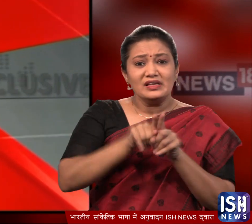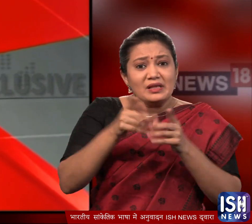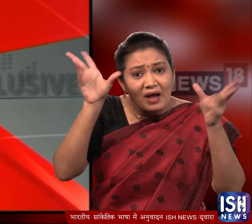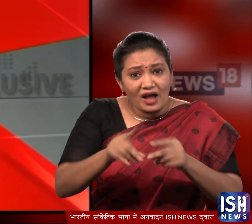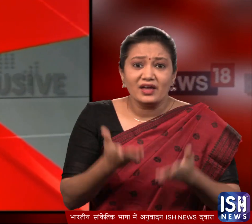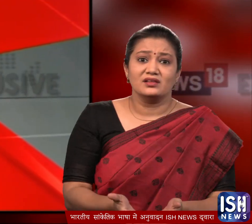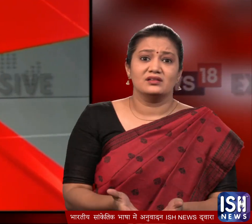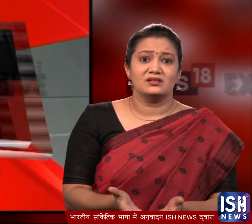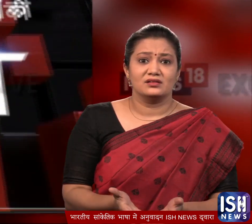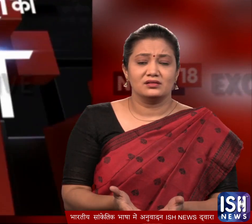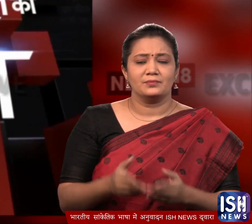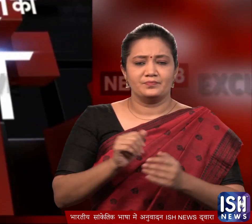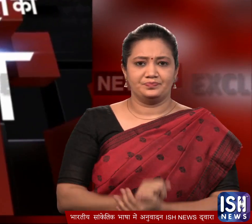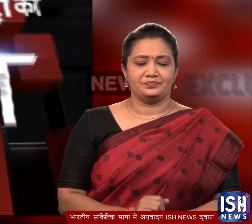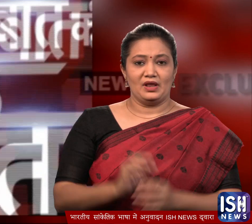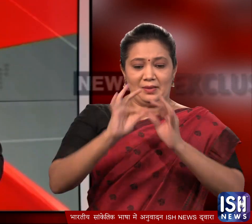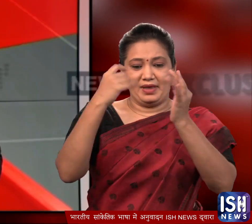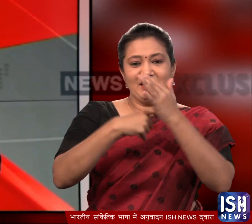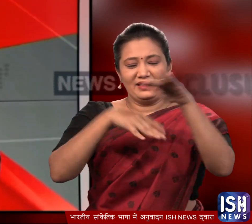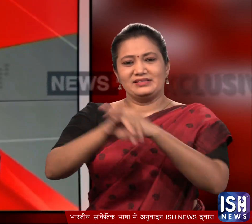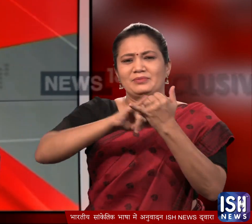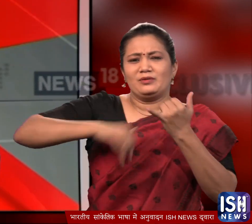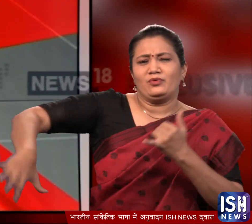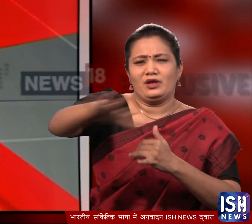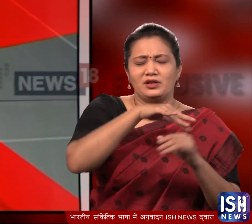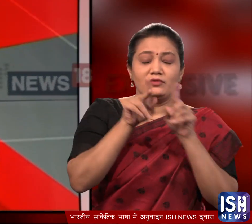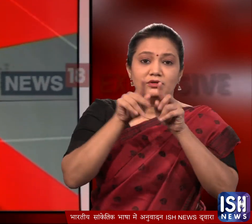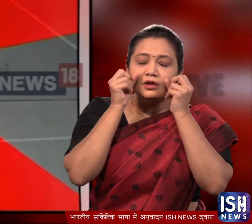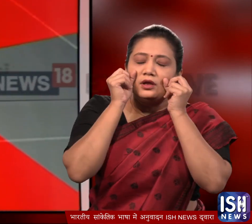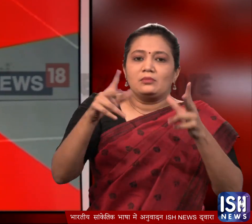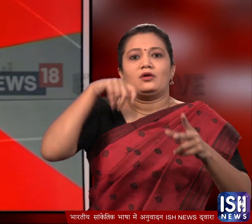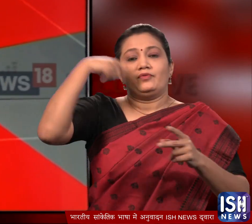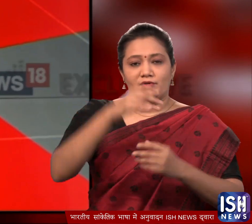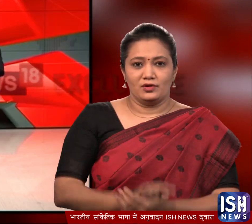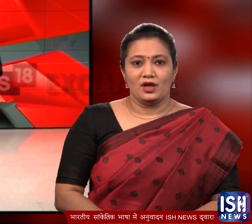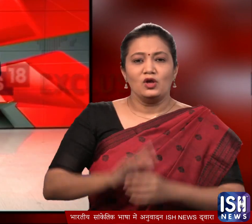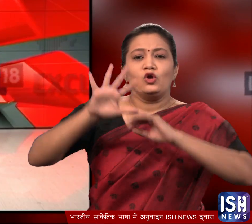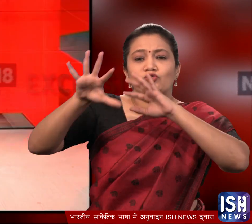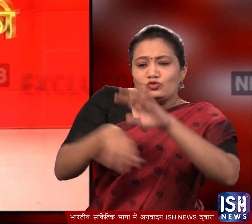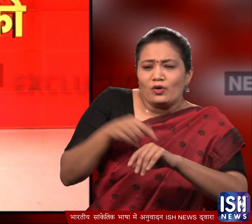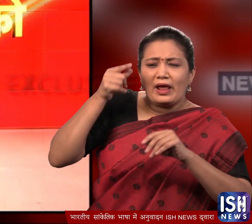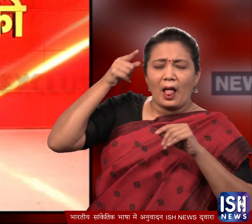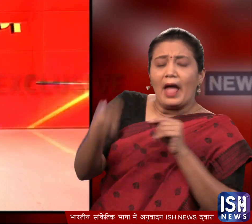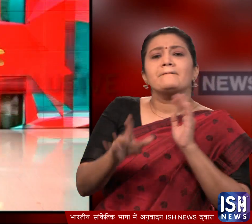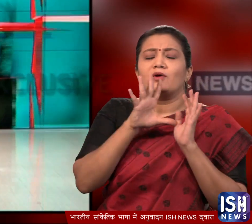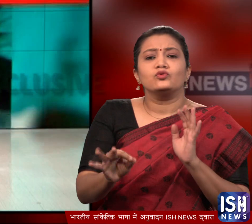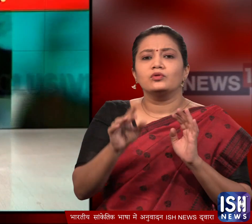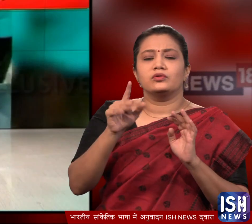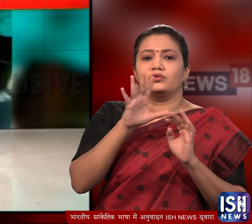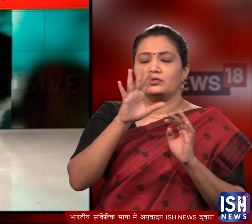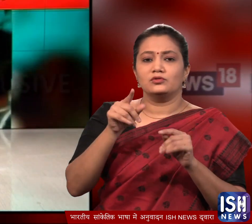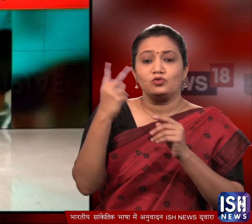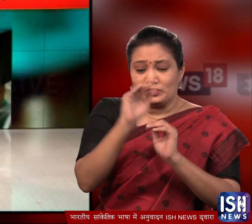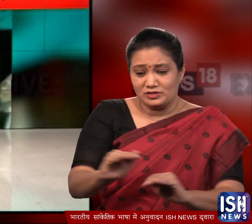बनकर हमारे सिर पर आ धमका है। बिहार के समस्तीपुर से एक रोंगटे खड़े कर देने वाला वीडियो सामने आया, जहां चोरी के आरोप में